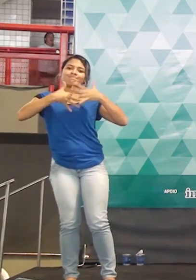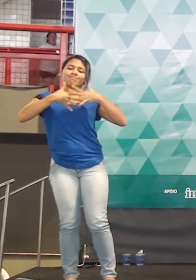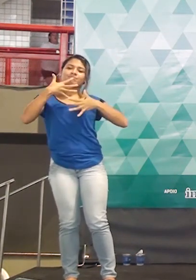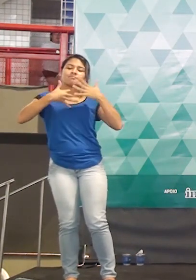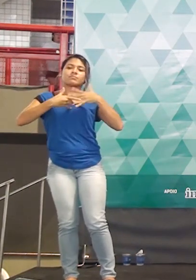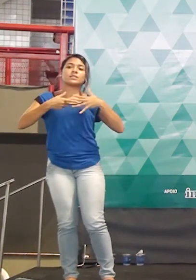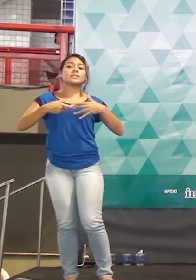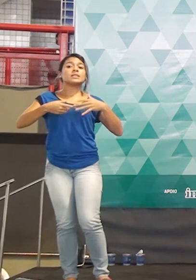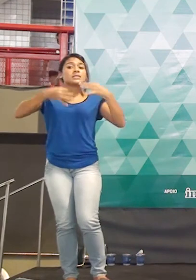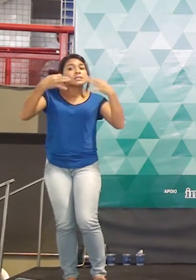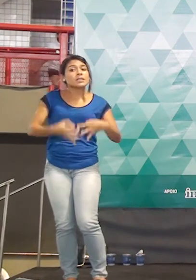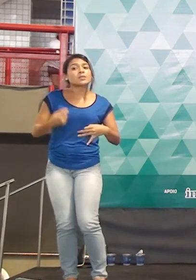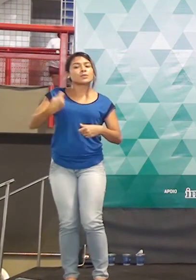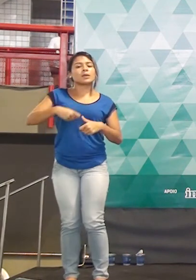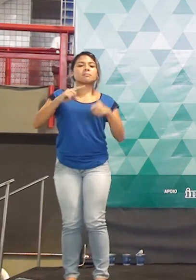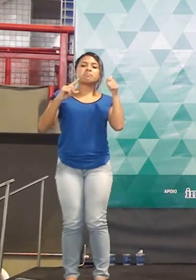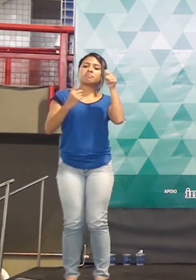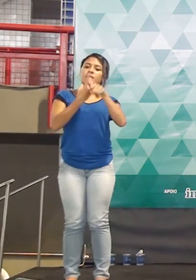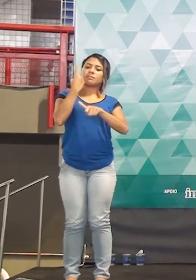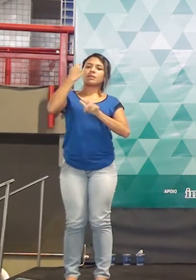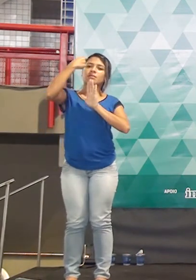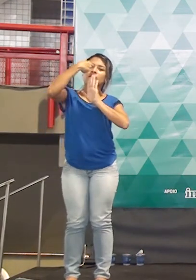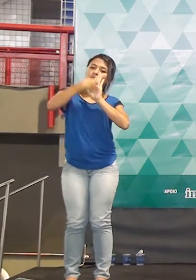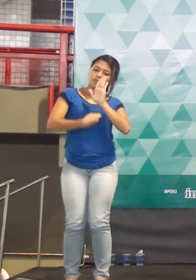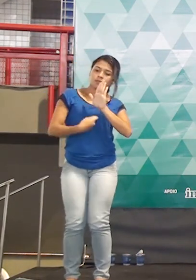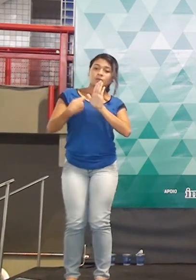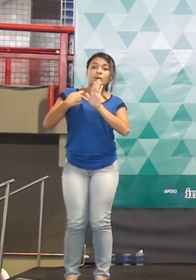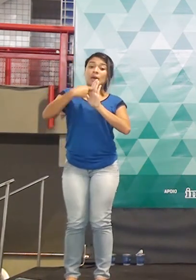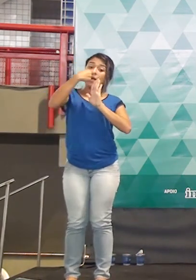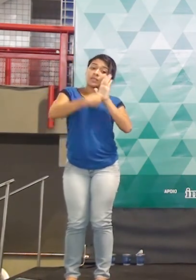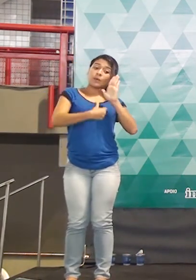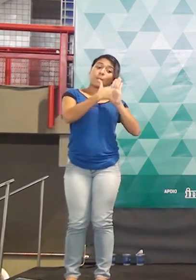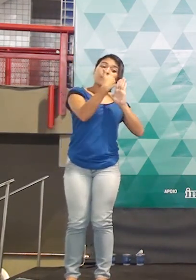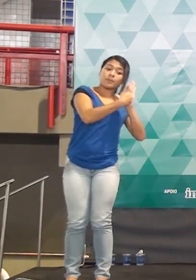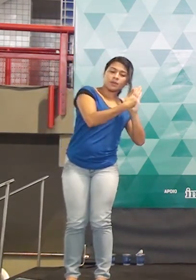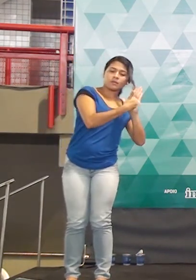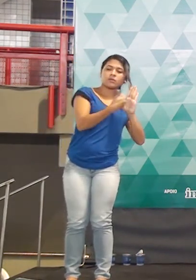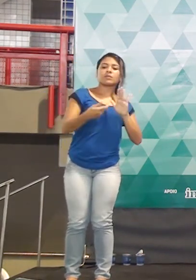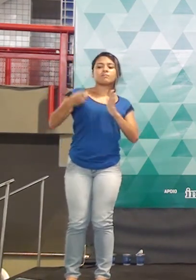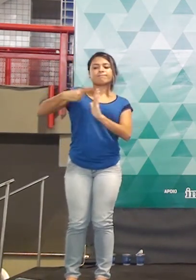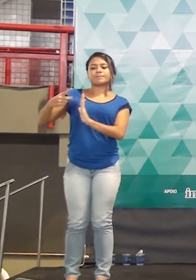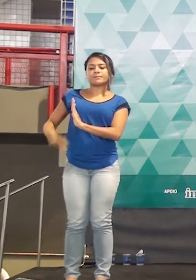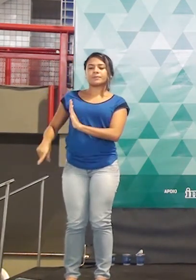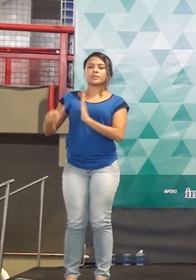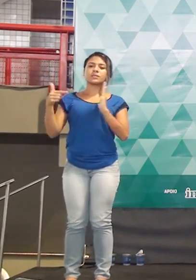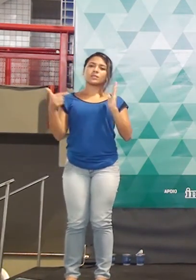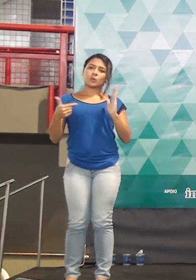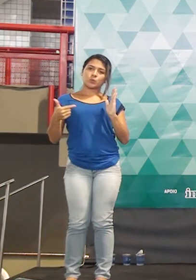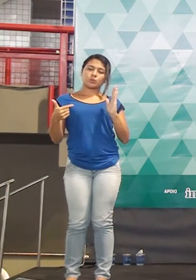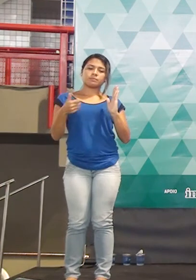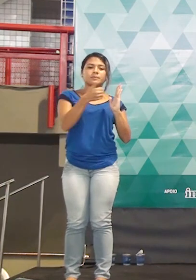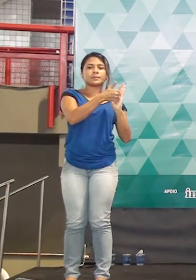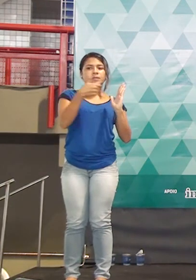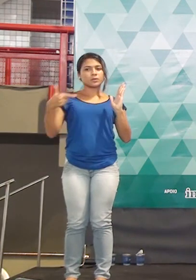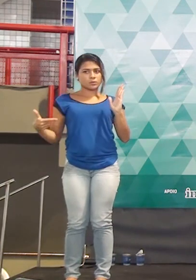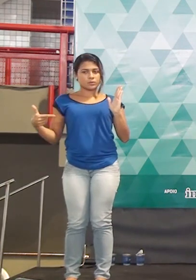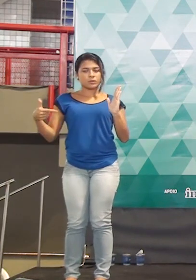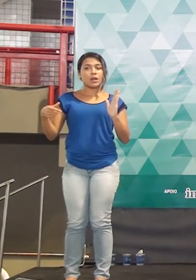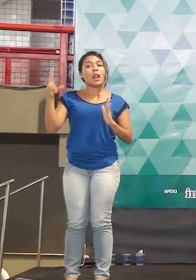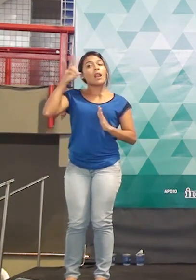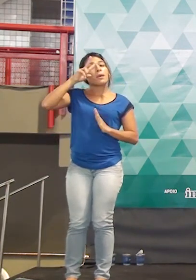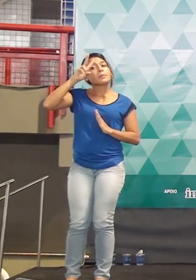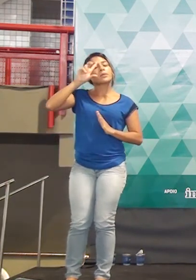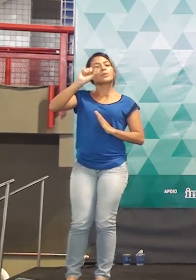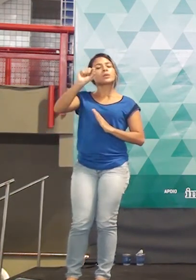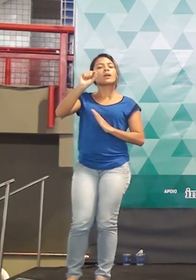é fazer a redação primeiro. Depois você vai resolver as outras provas. Lembre-se, as provas são ABCDE, você pode